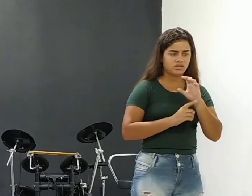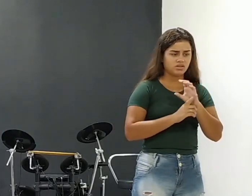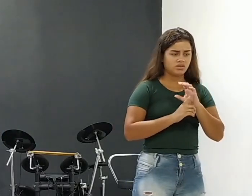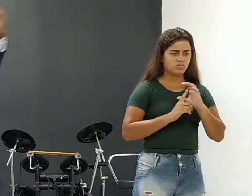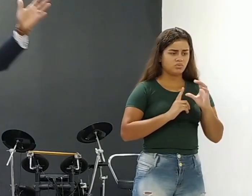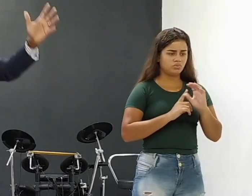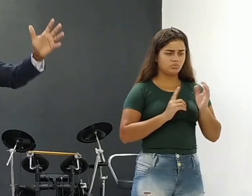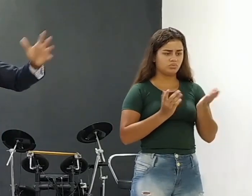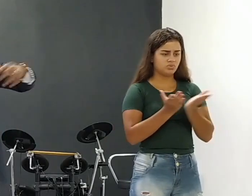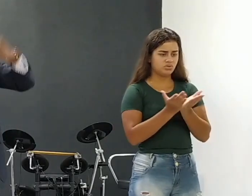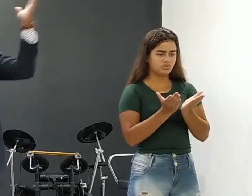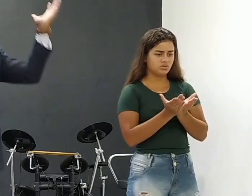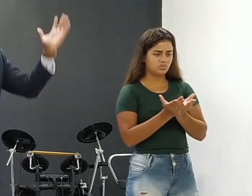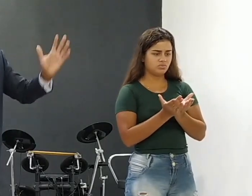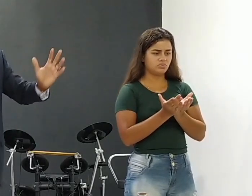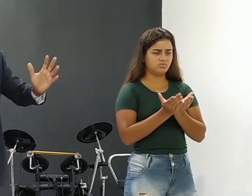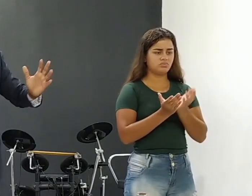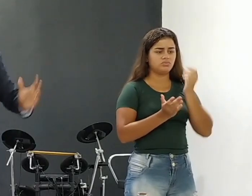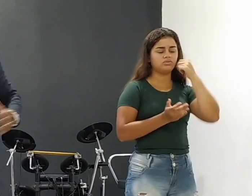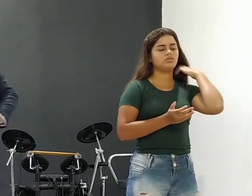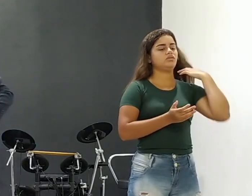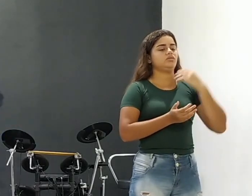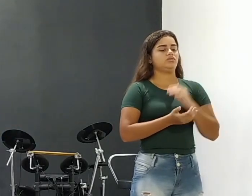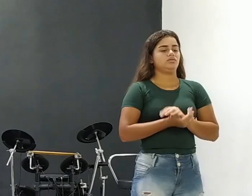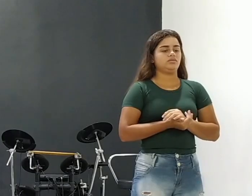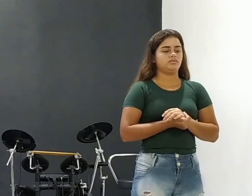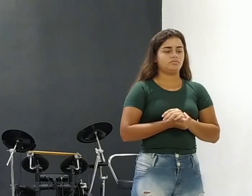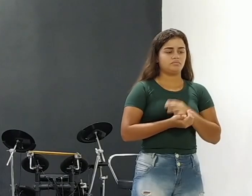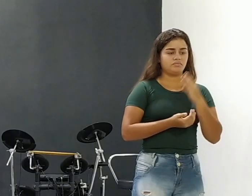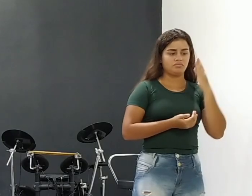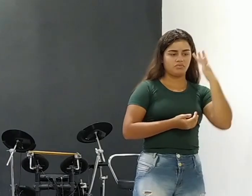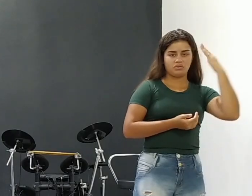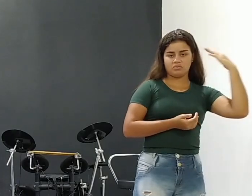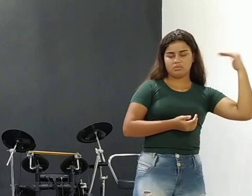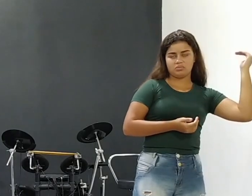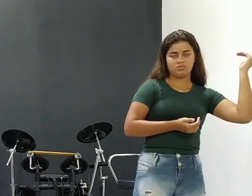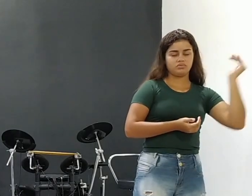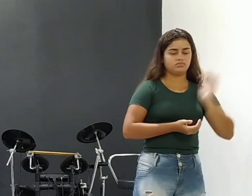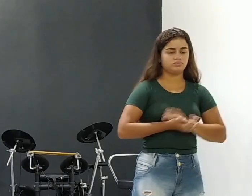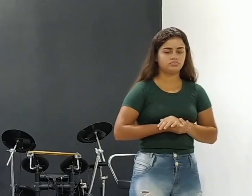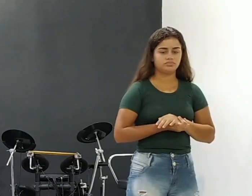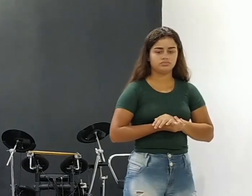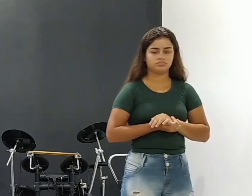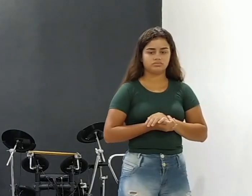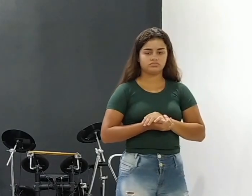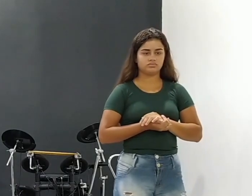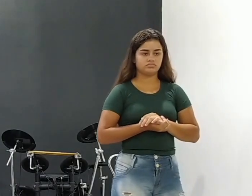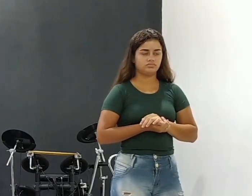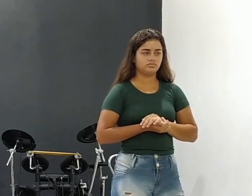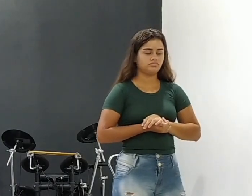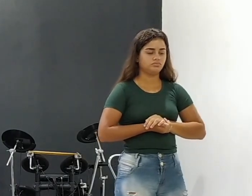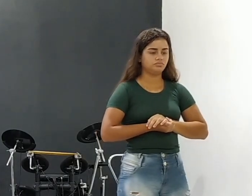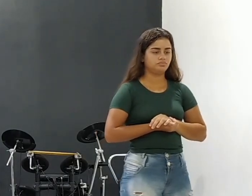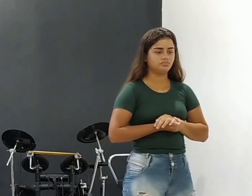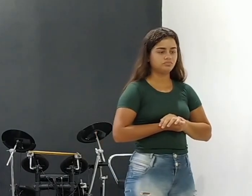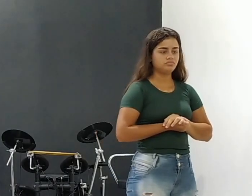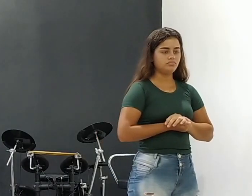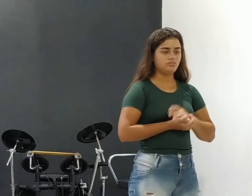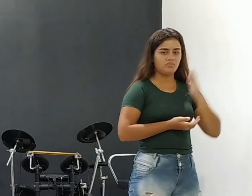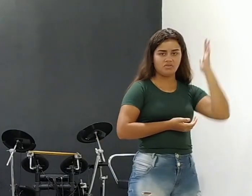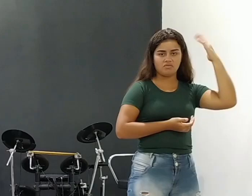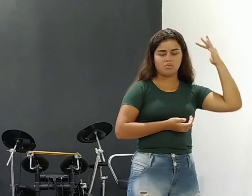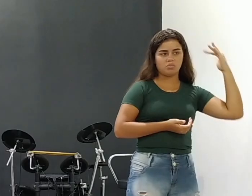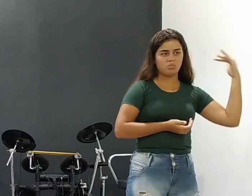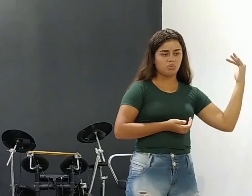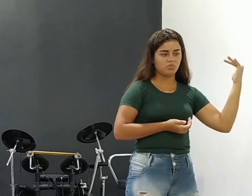ver a pirotecnia, os fogos daquele culto. É tanto holofote, irmãos. A nossa irmã falou aqui.